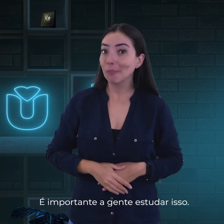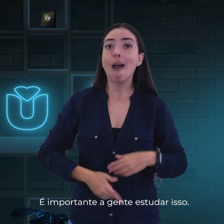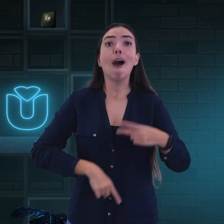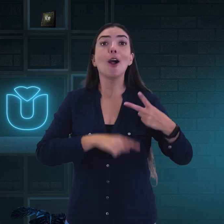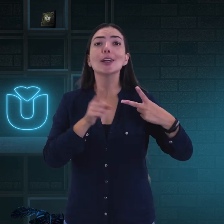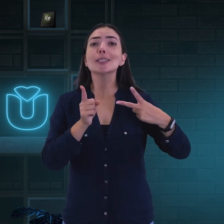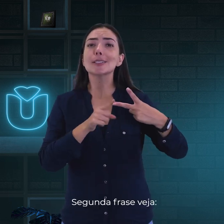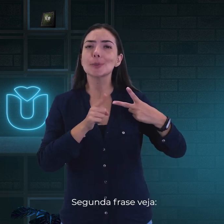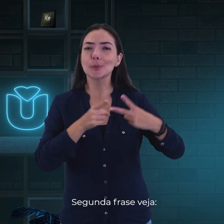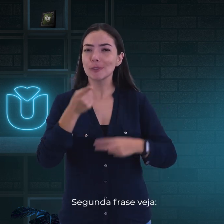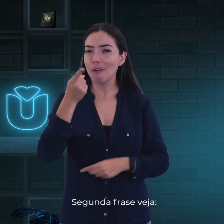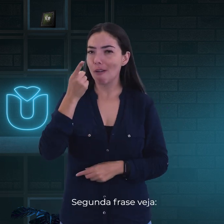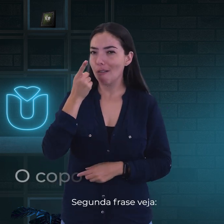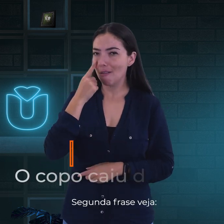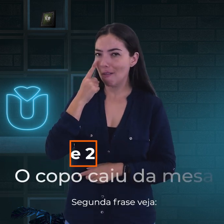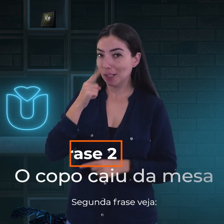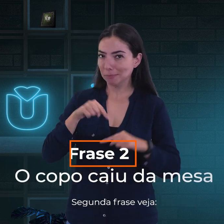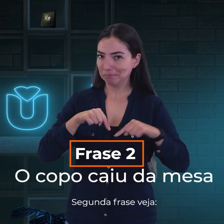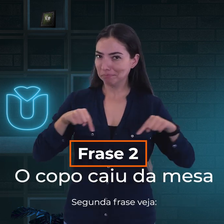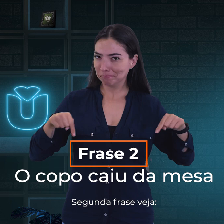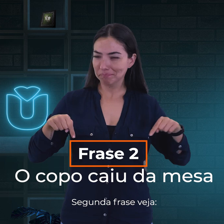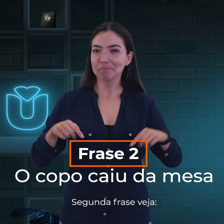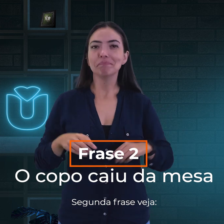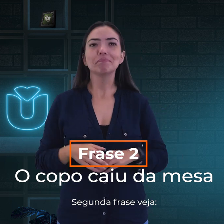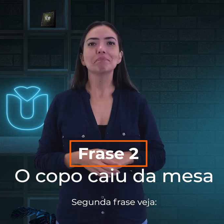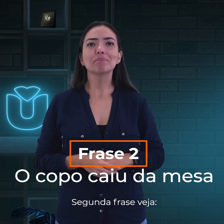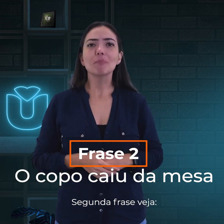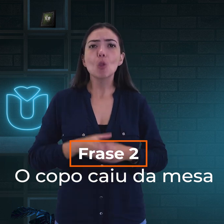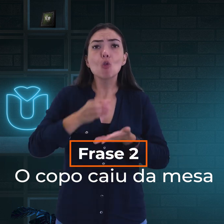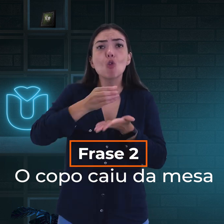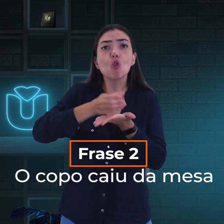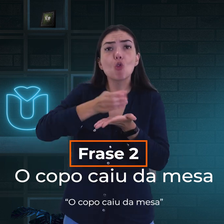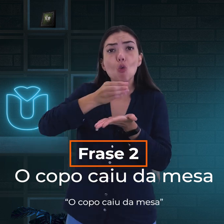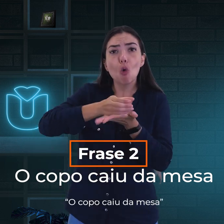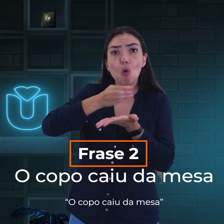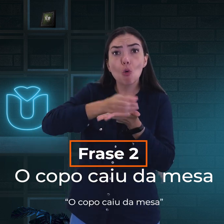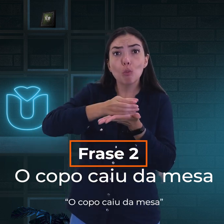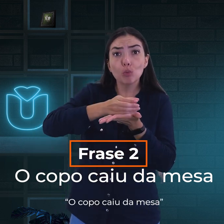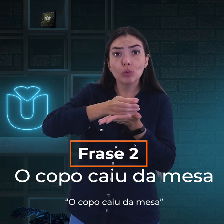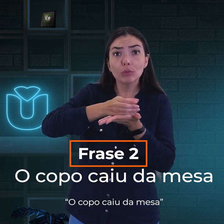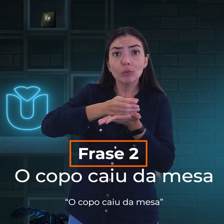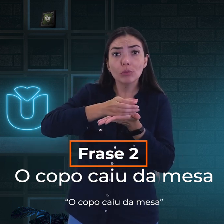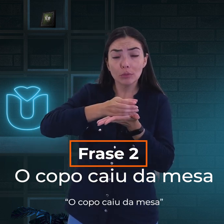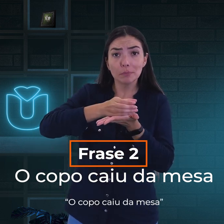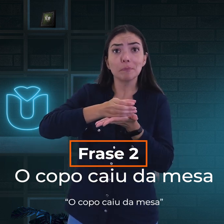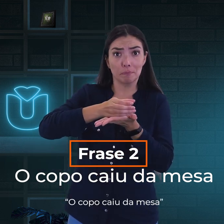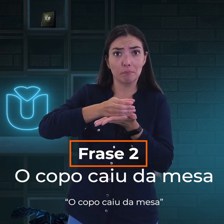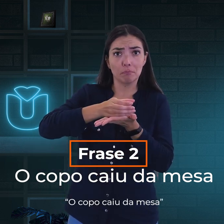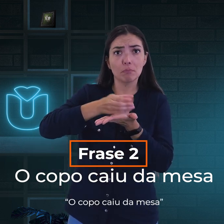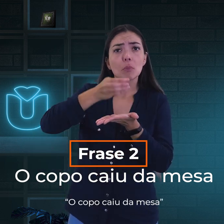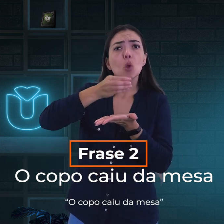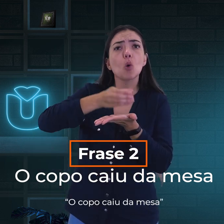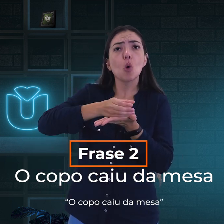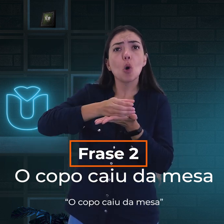isso. Segunda frase, veja, o copo. Copo